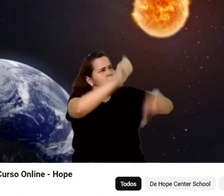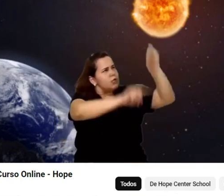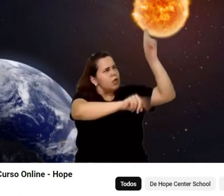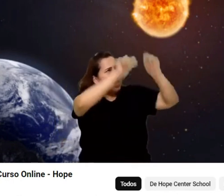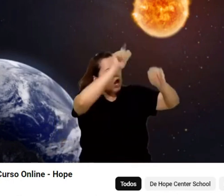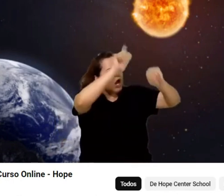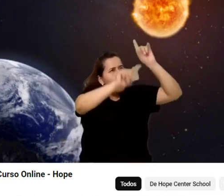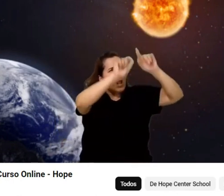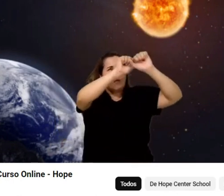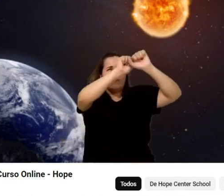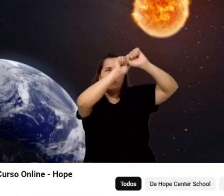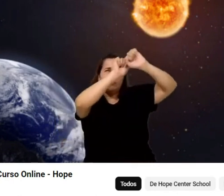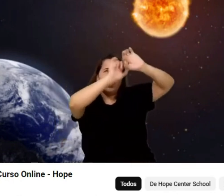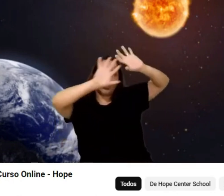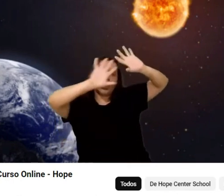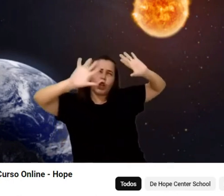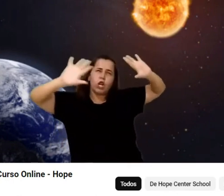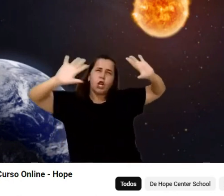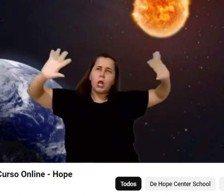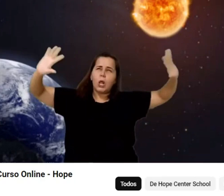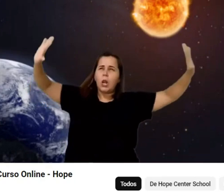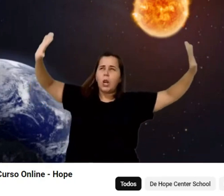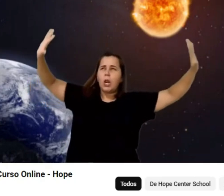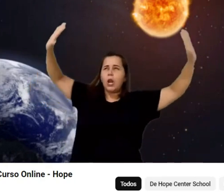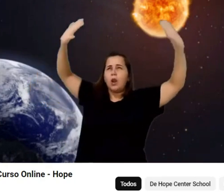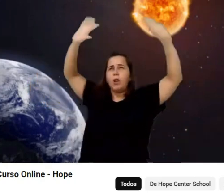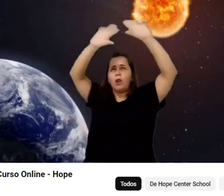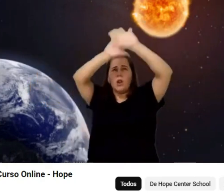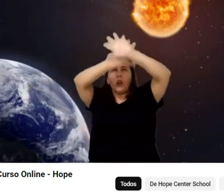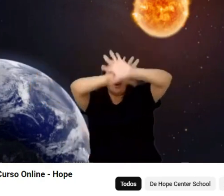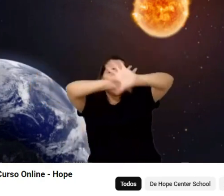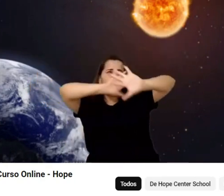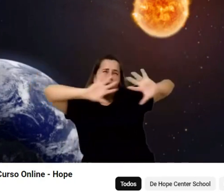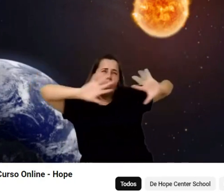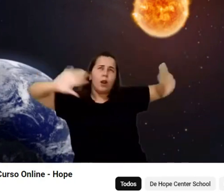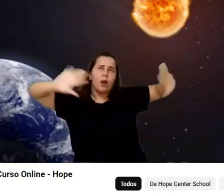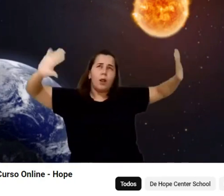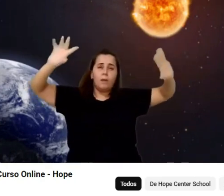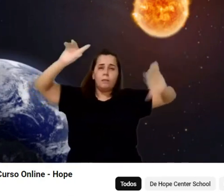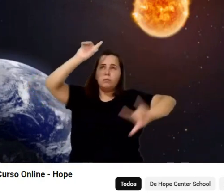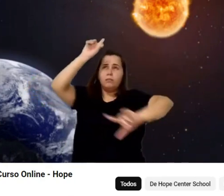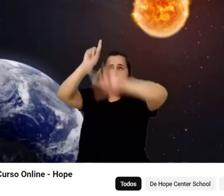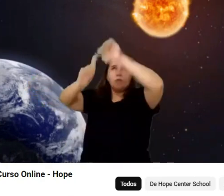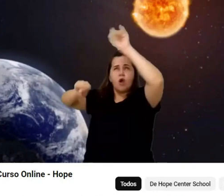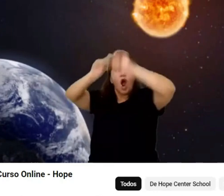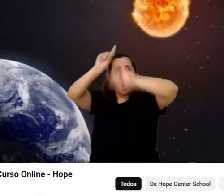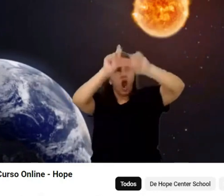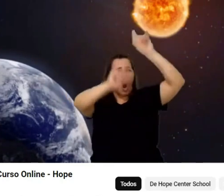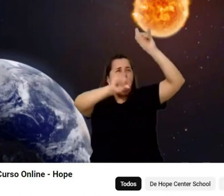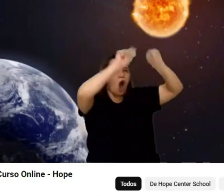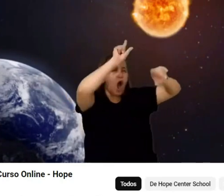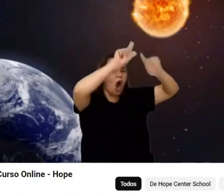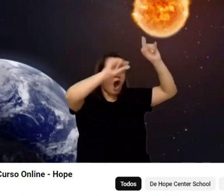Aí ele criou todas as estrelas, os astros, e ele organizou